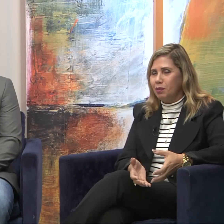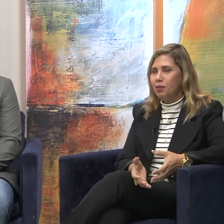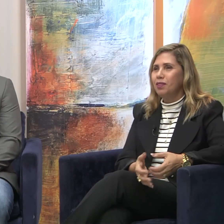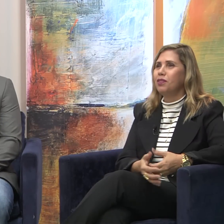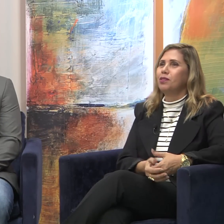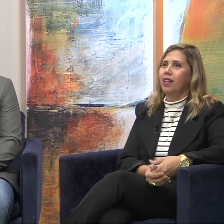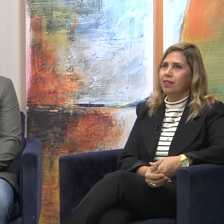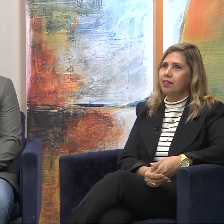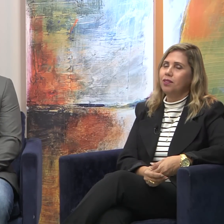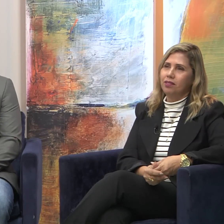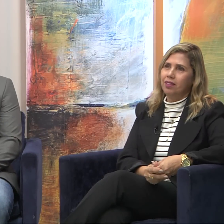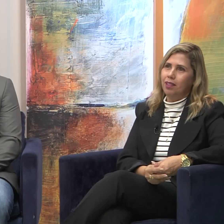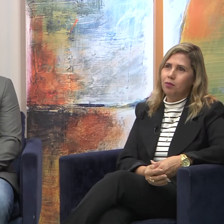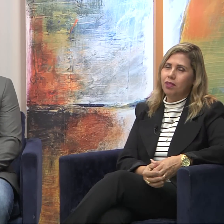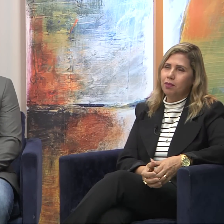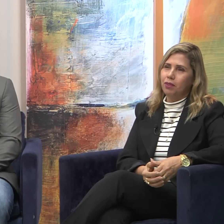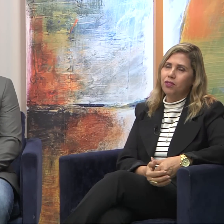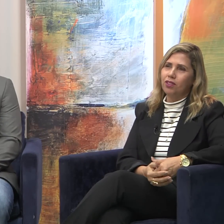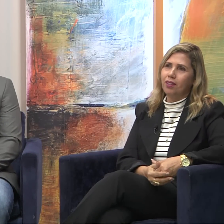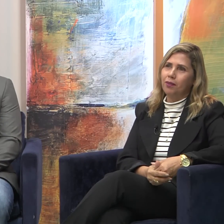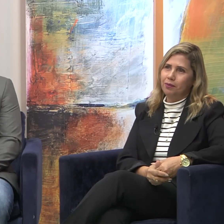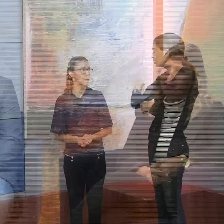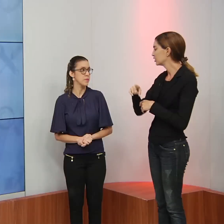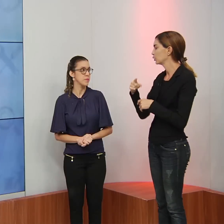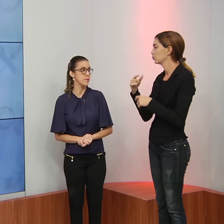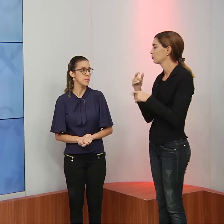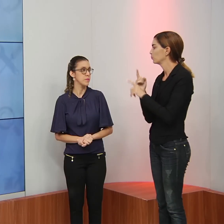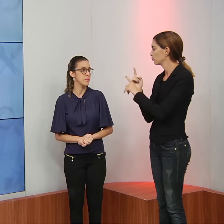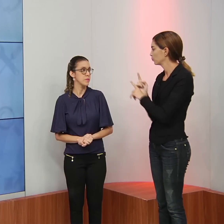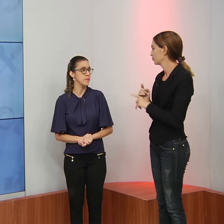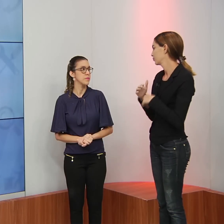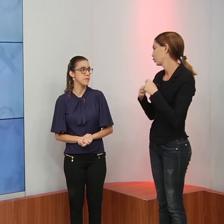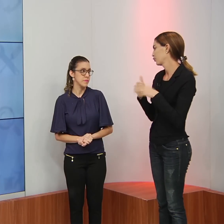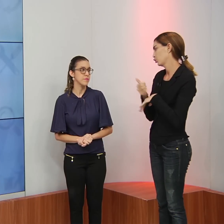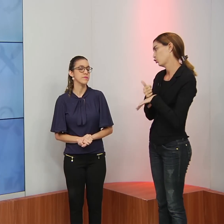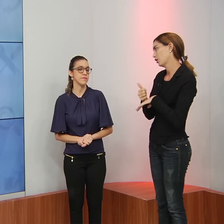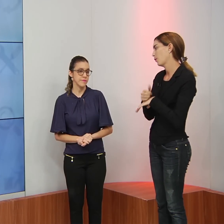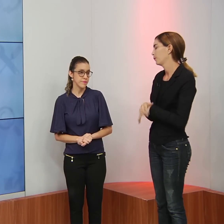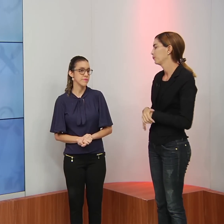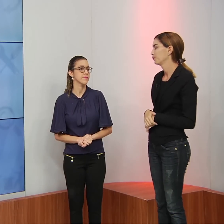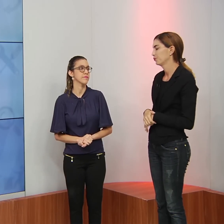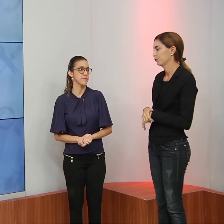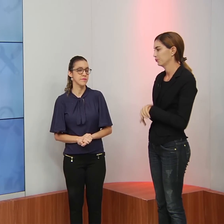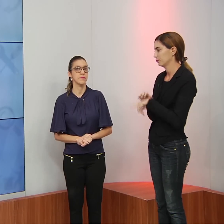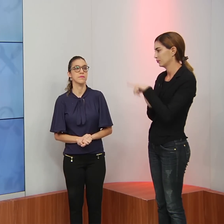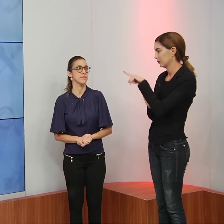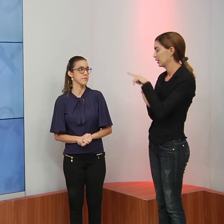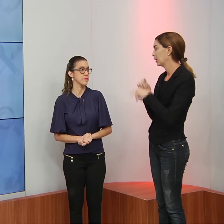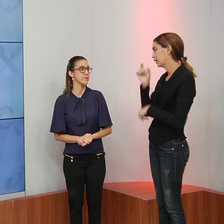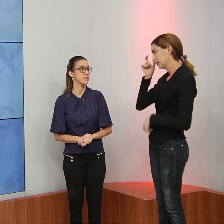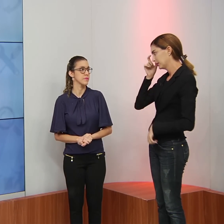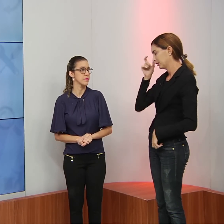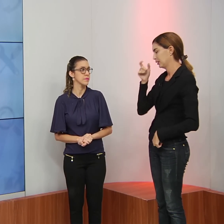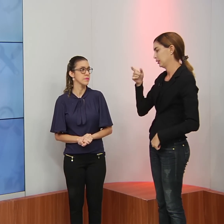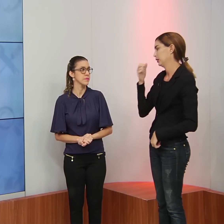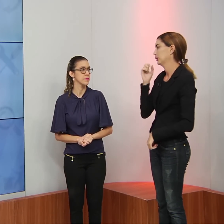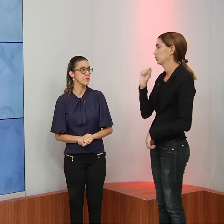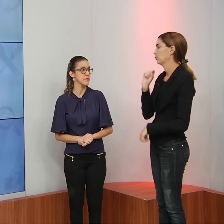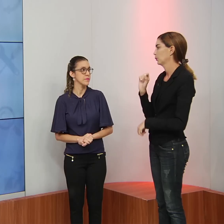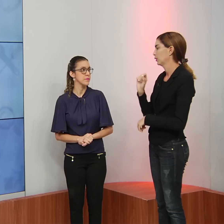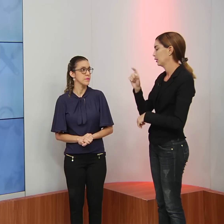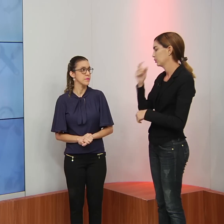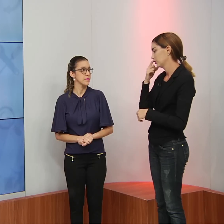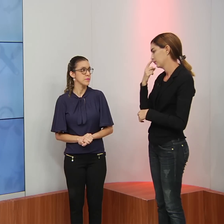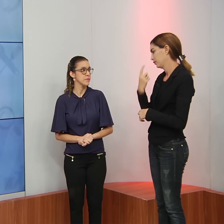com dificuldade de termos esse profissional. E uma coisa interessante, não é, Marcos? Que, como a gente